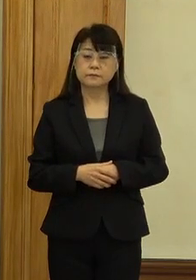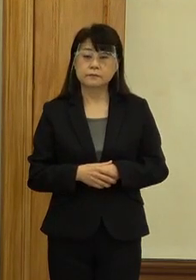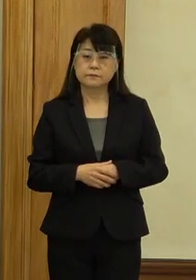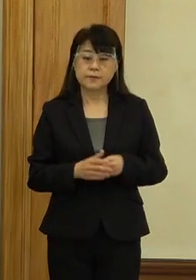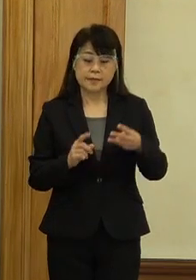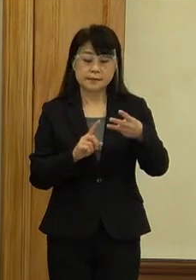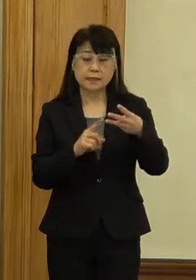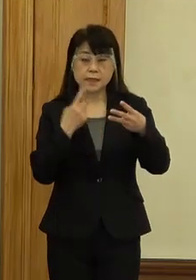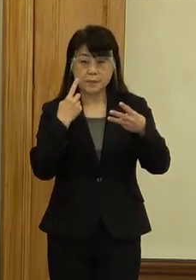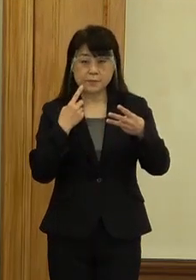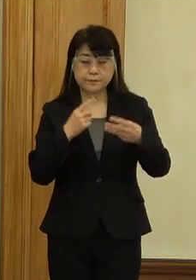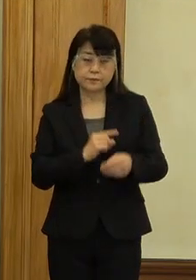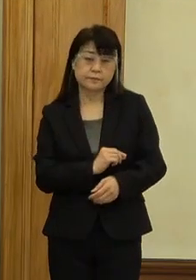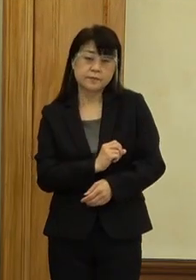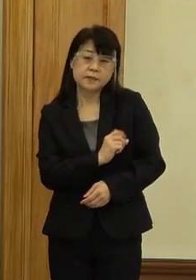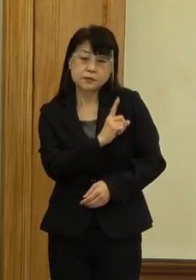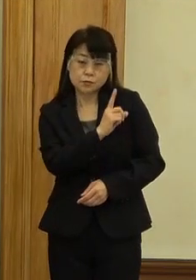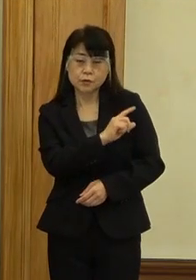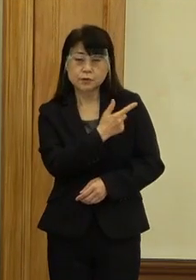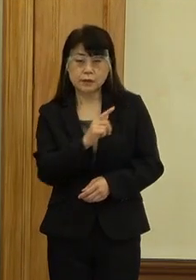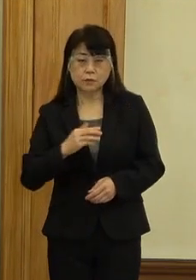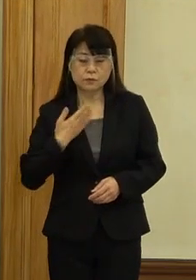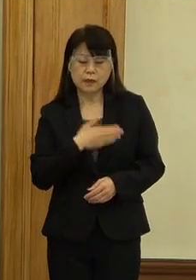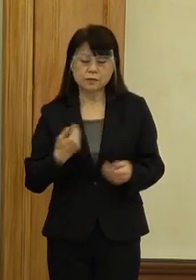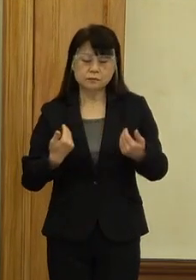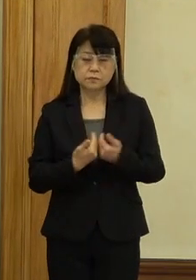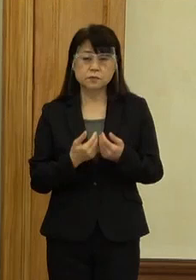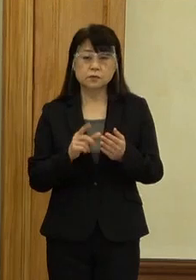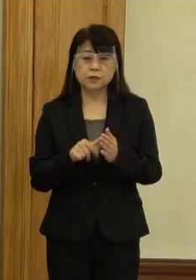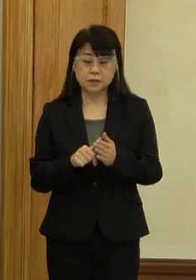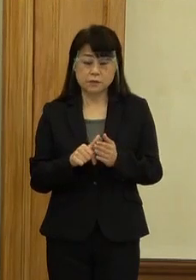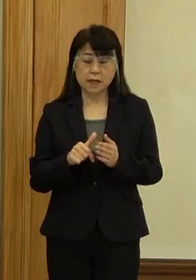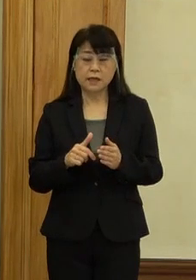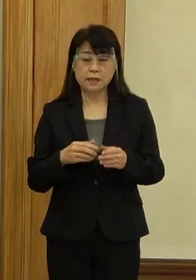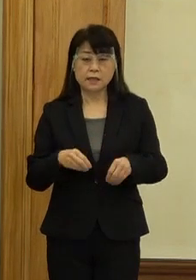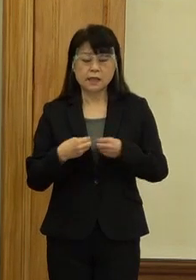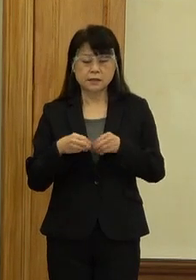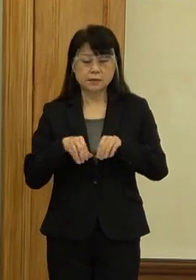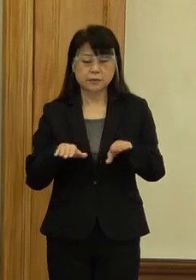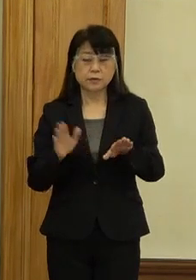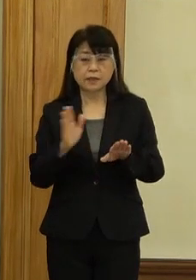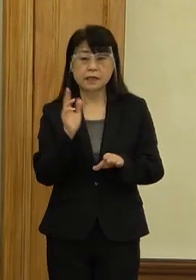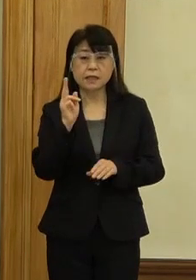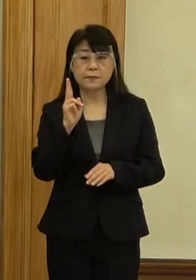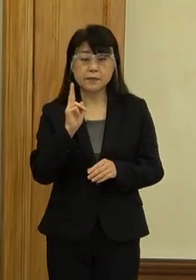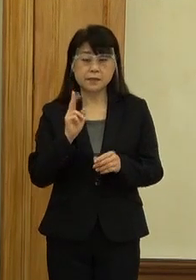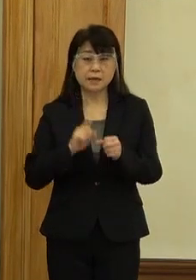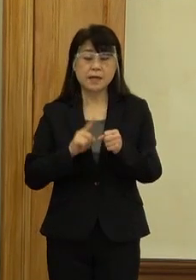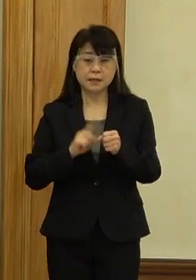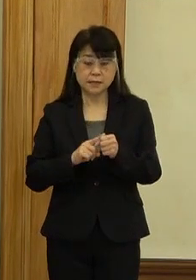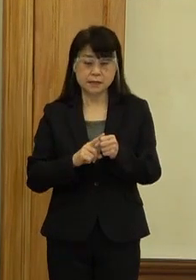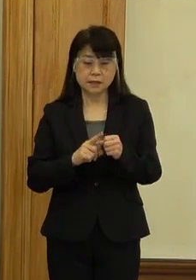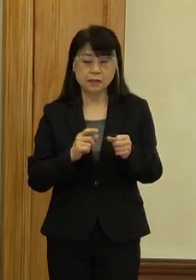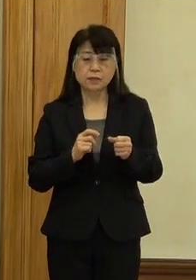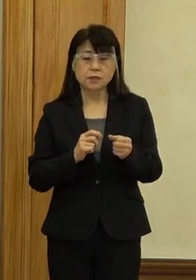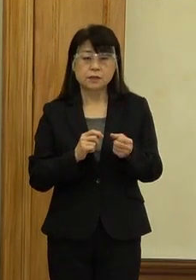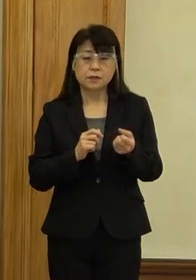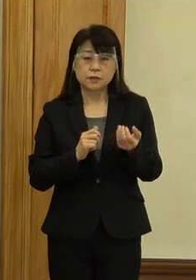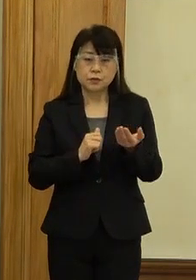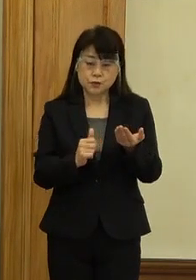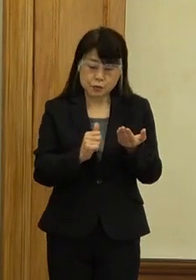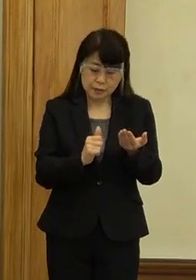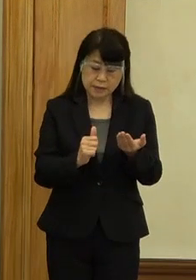3点目です。発熱など体調が悪い場合は感染を広げないために出勤や外出は控えてください